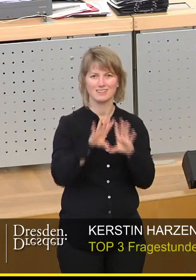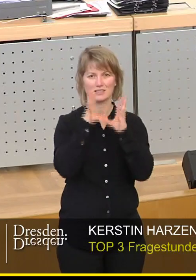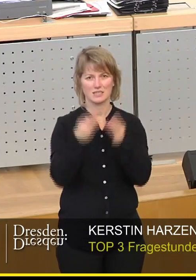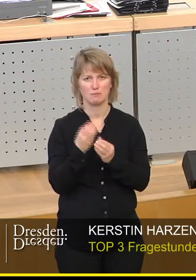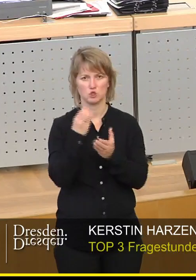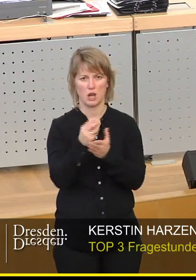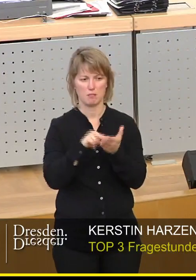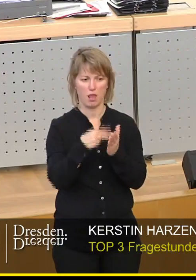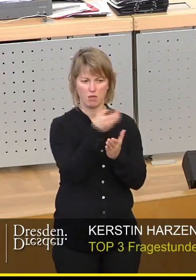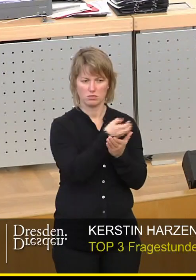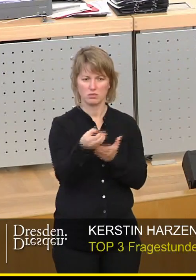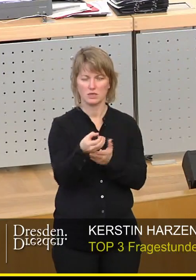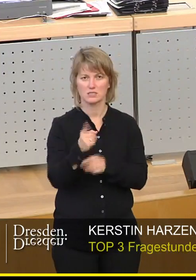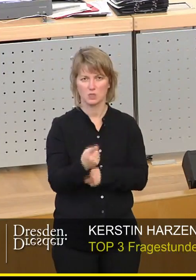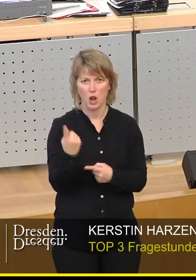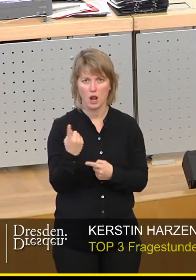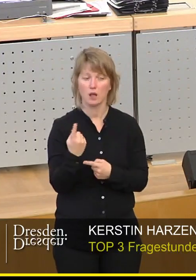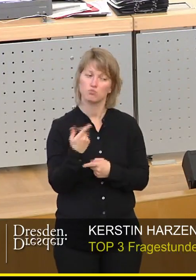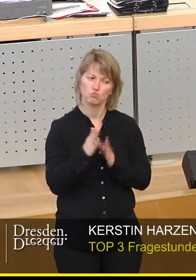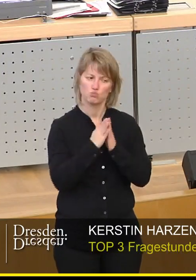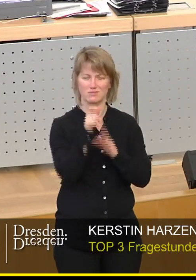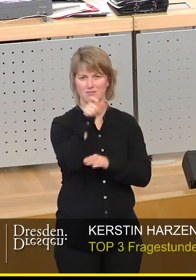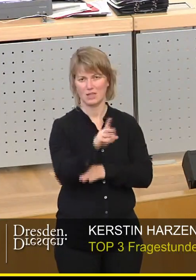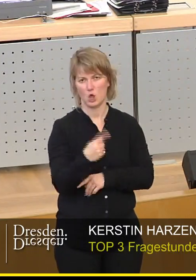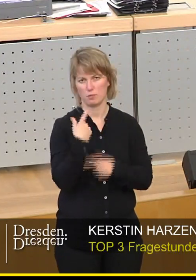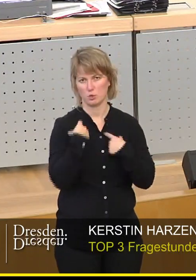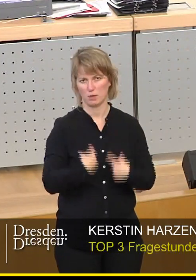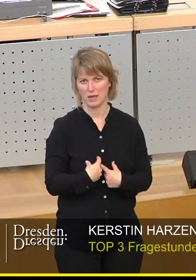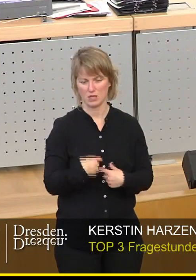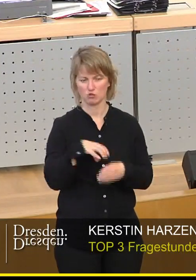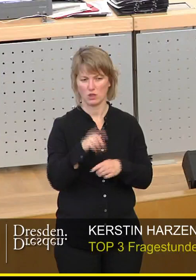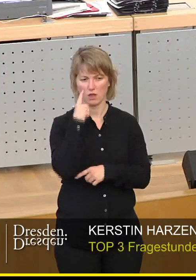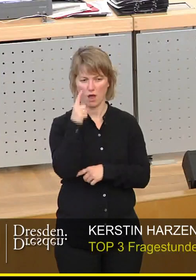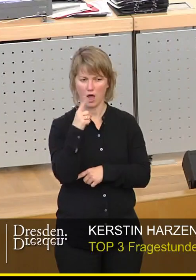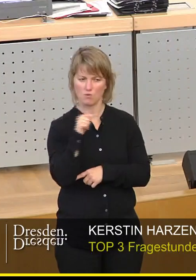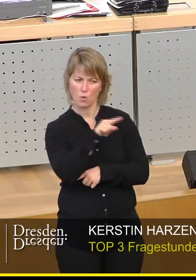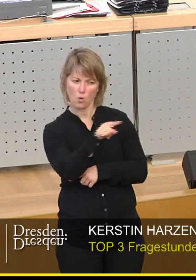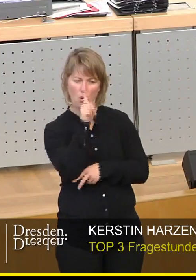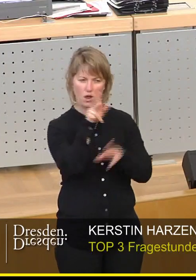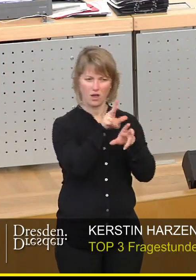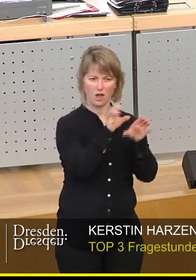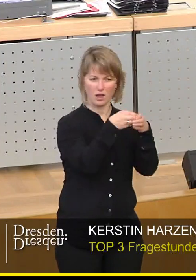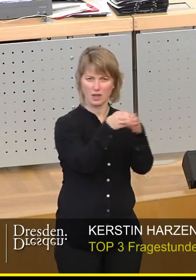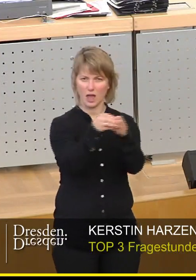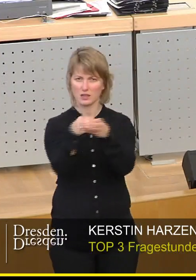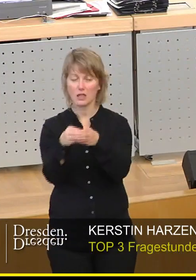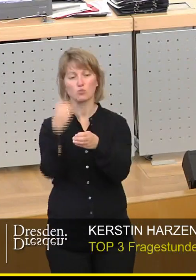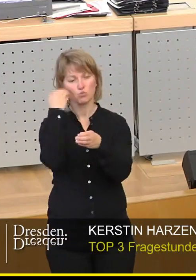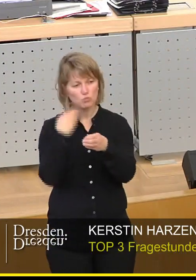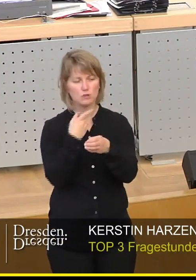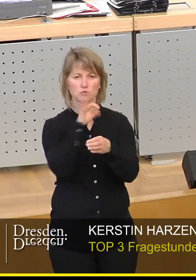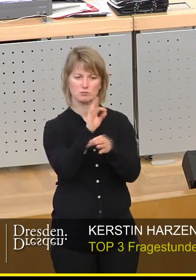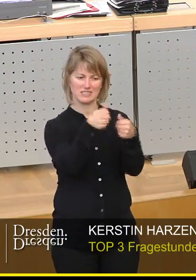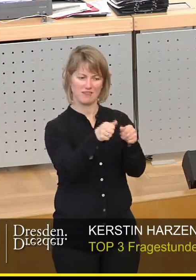Gesamtstellenplan einrichten zu lassen und den Oberbürgermeister gebeten, sie in den vom Stadtrat gewünschten Organisationseinheiten entsprechend den benannten